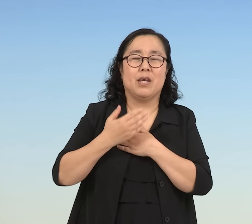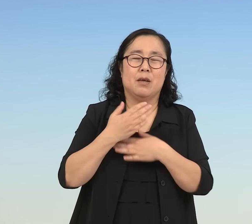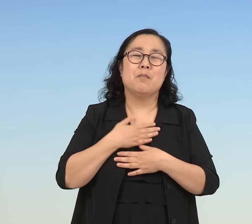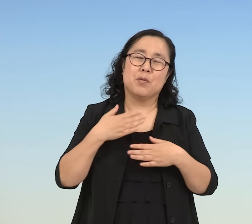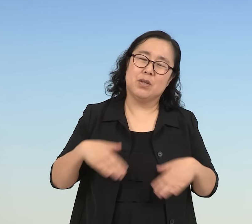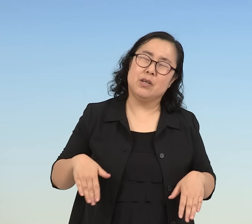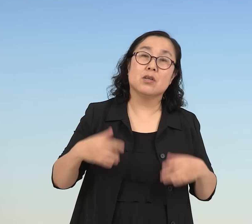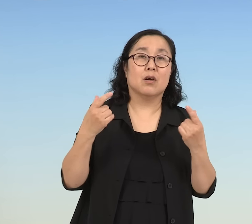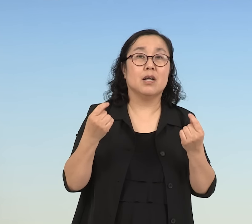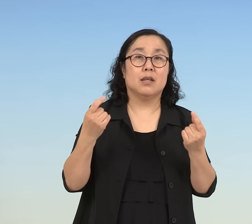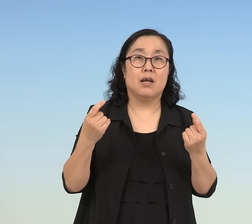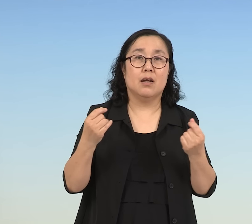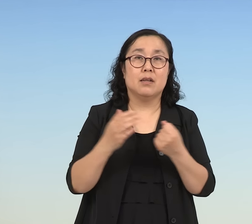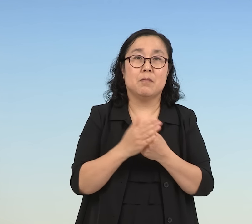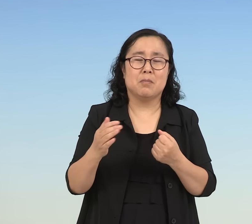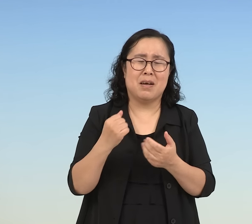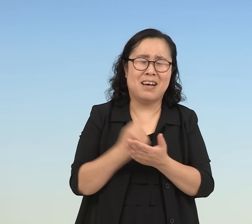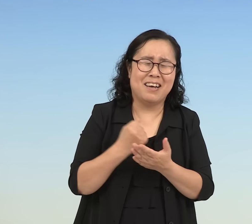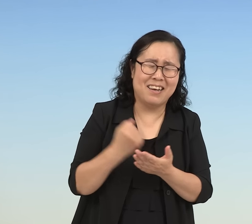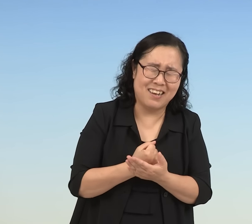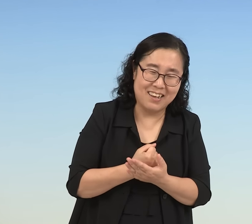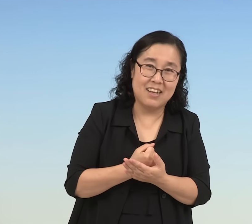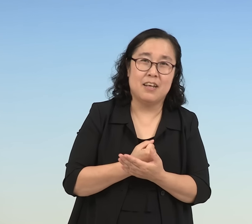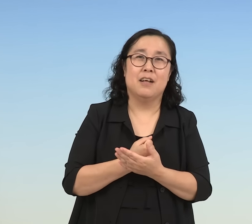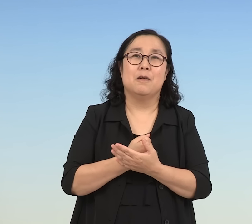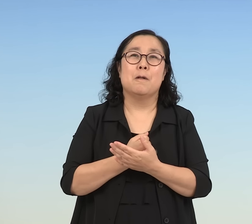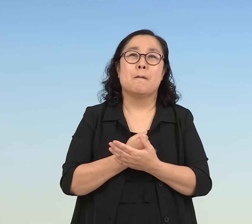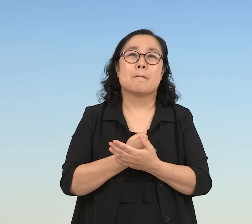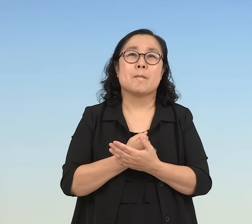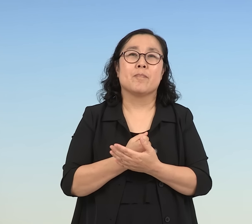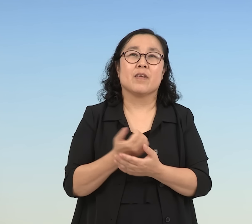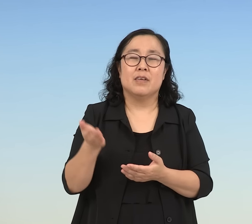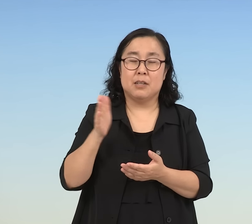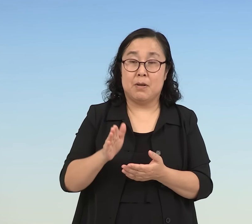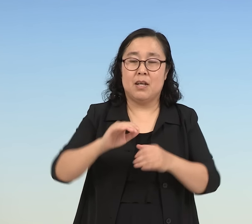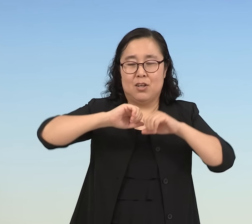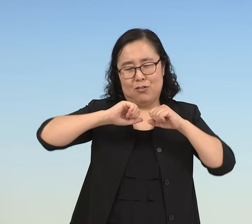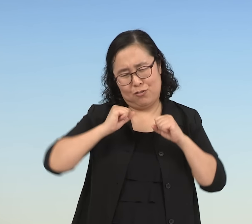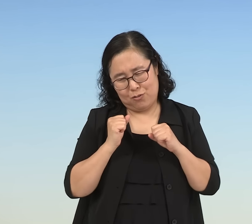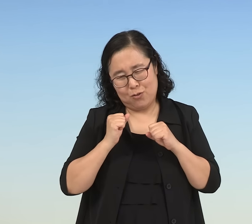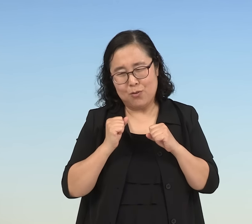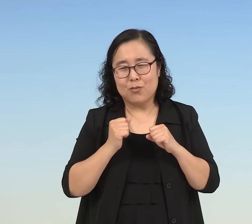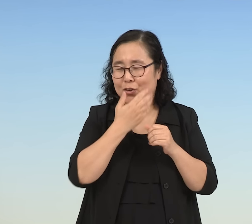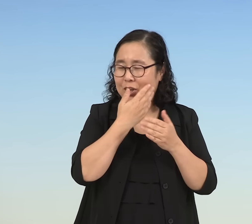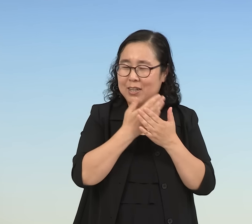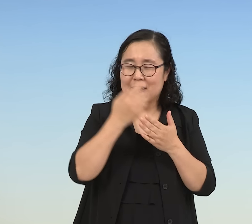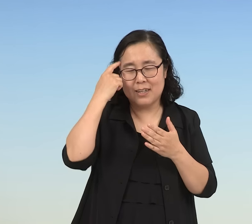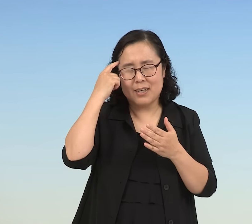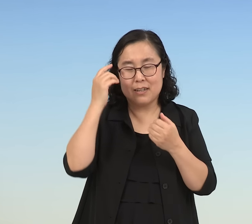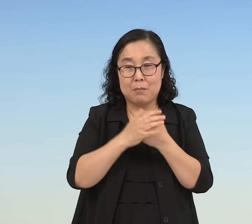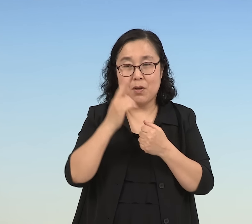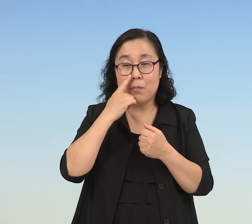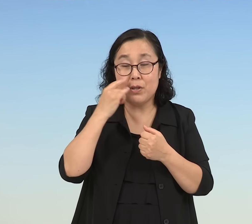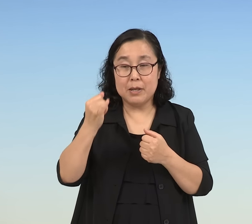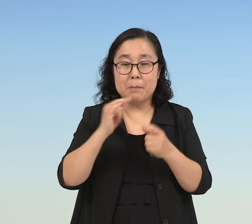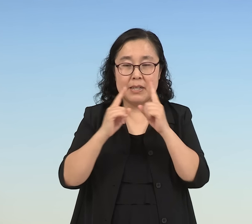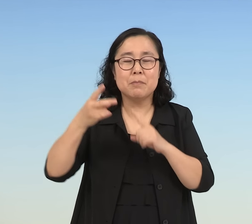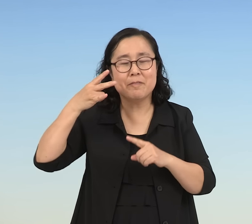피곤하셨던 거예요. 그게 얼마나 아쉽습니까? 지금 주차장으로 들어가는데 그래도 순종이 무엇보다도 귀하다는 생각이